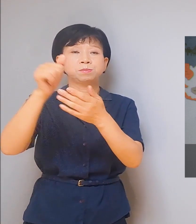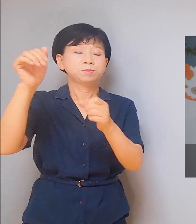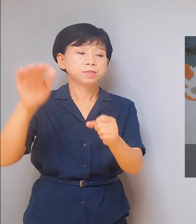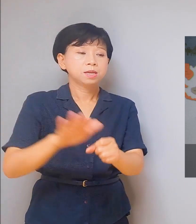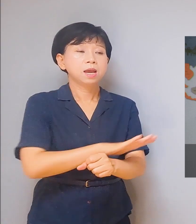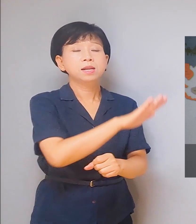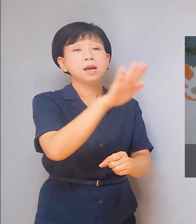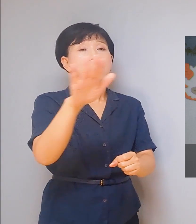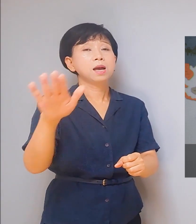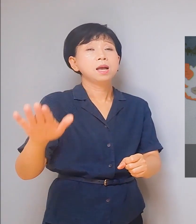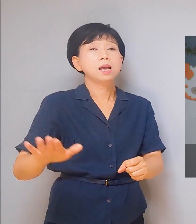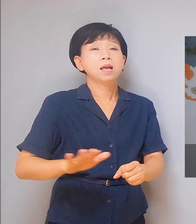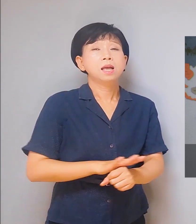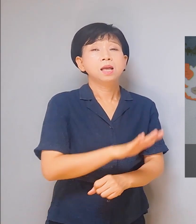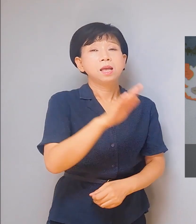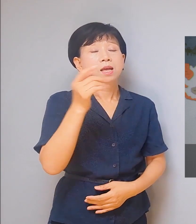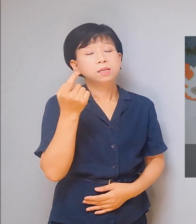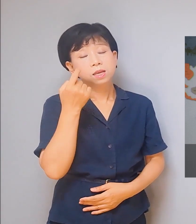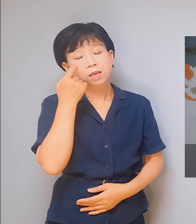하나님